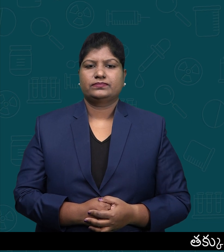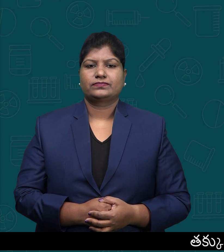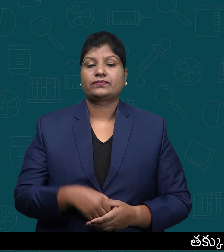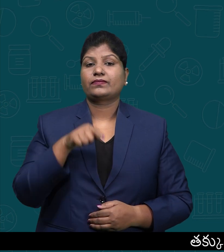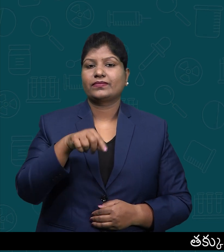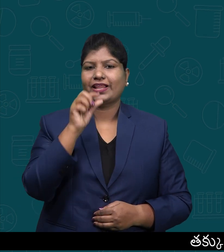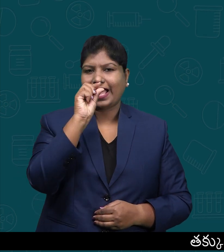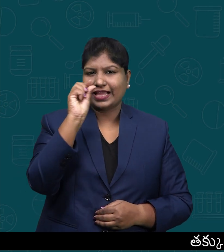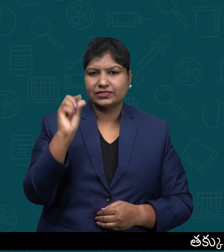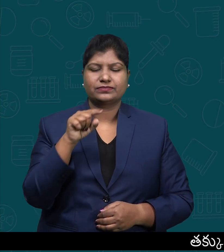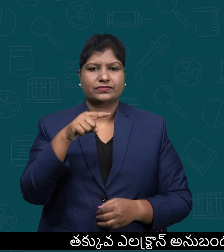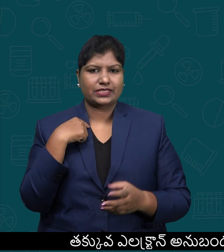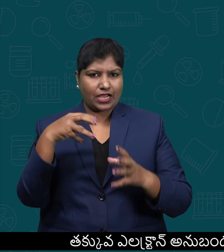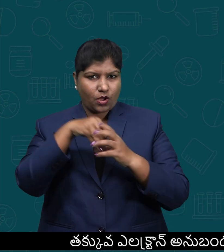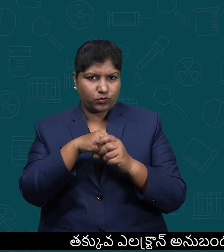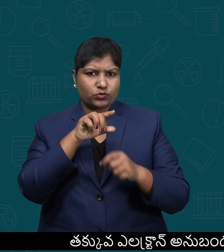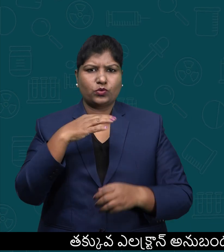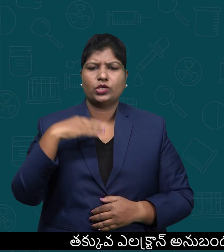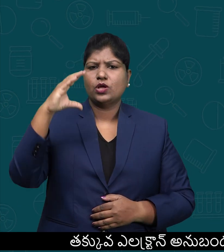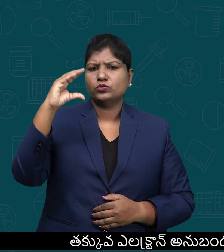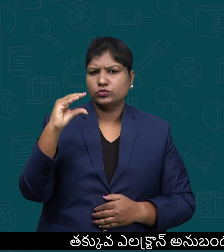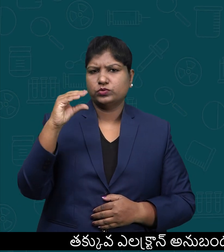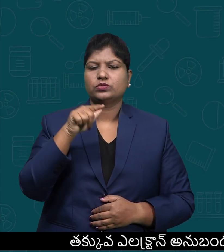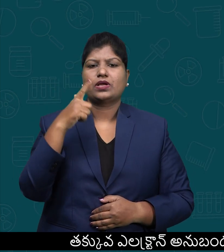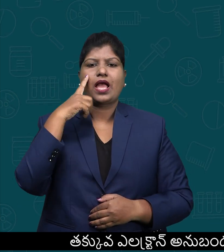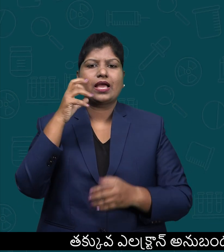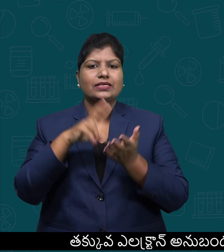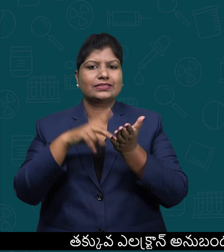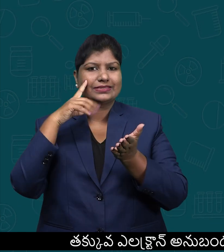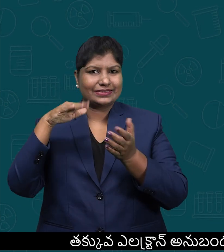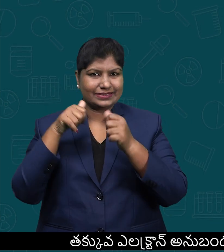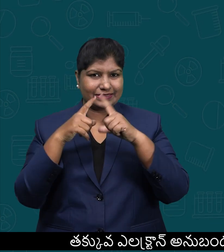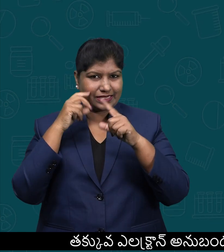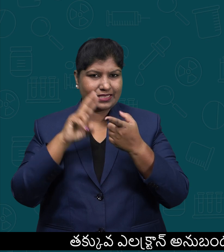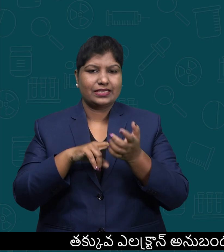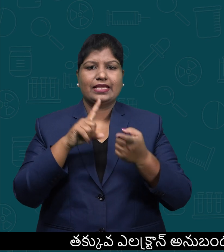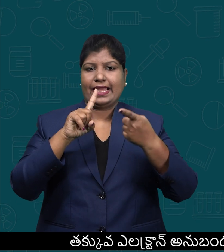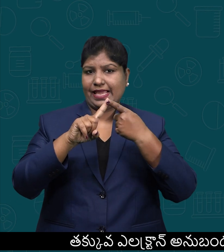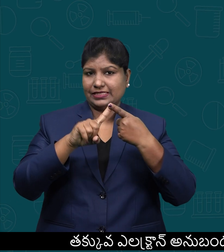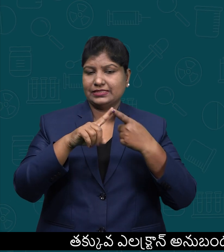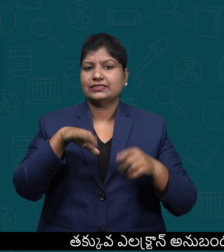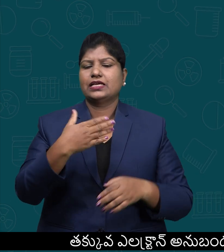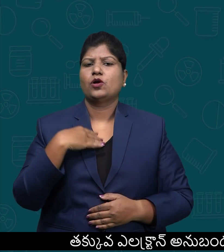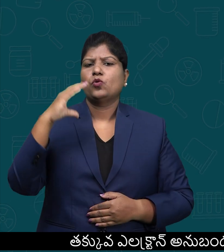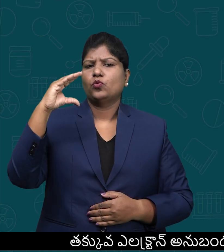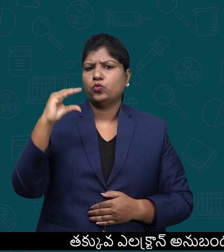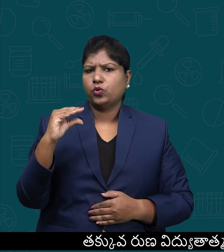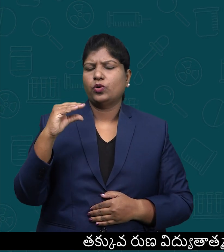తక్కువ అయనీకరణ శక్తి, తక్కువ ఎలక్ట్రాన్ అనుబంధం, అధిక పరమాణు పరిమాణం మరియు తక్కువ